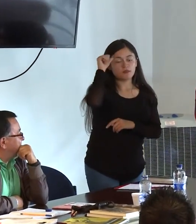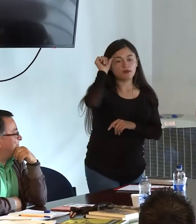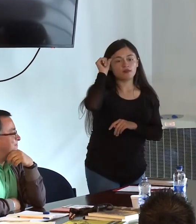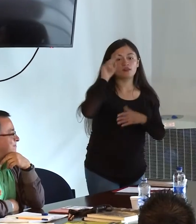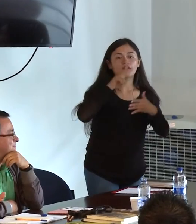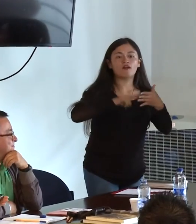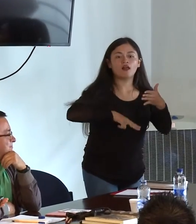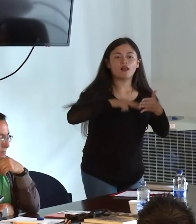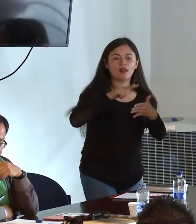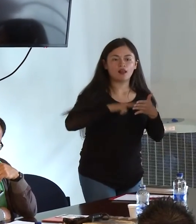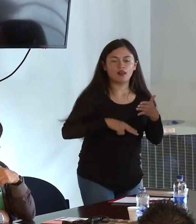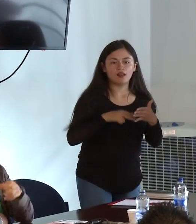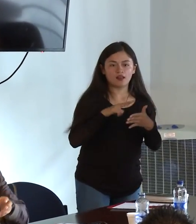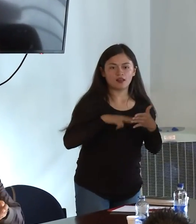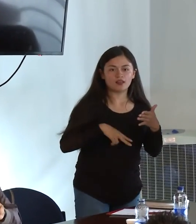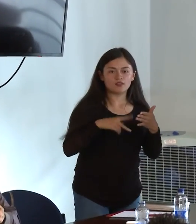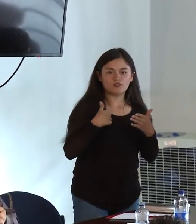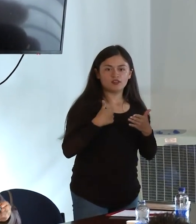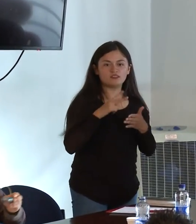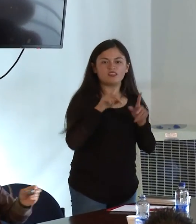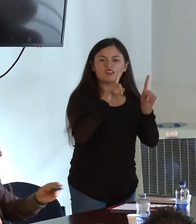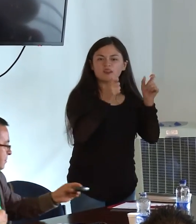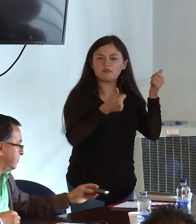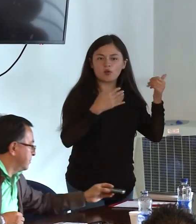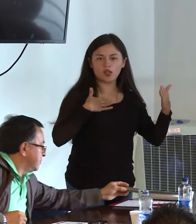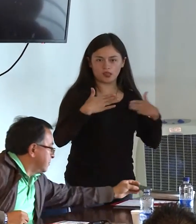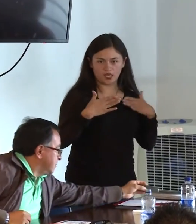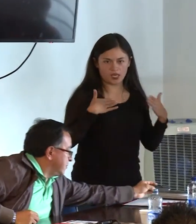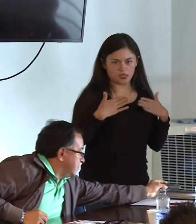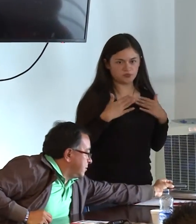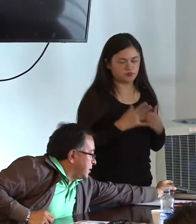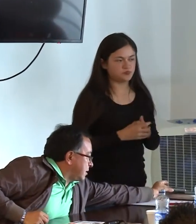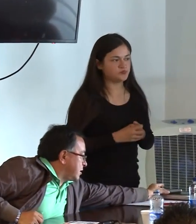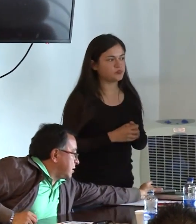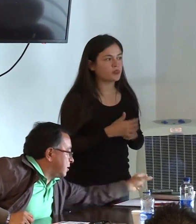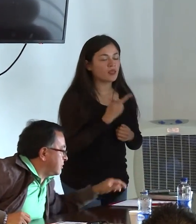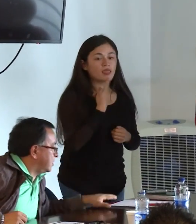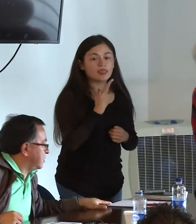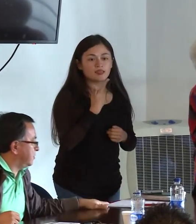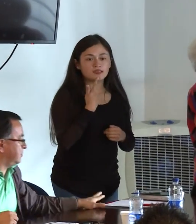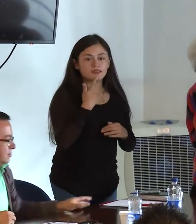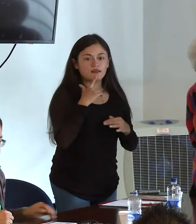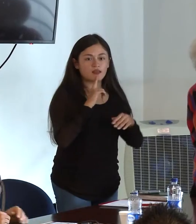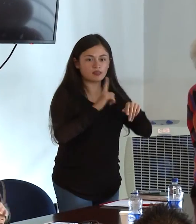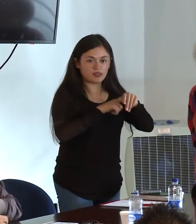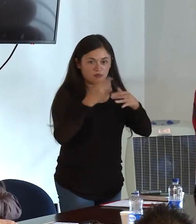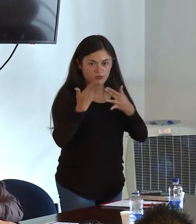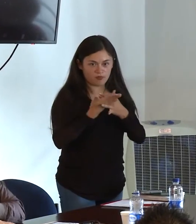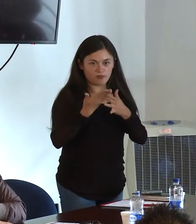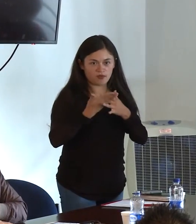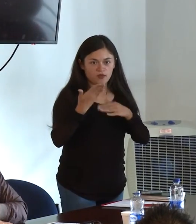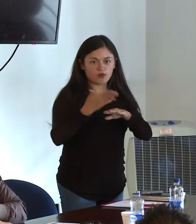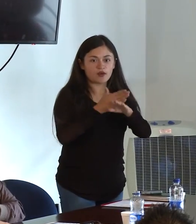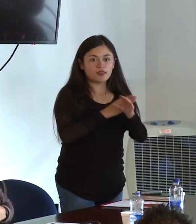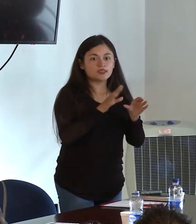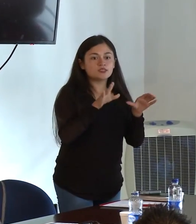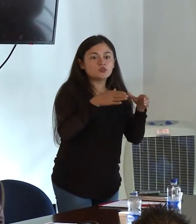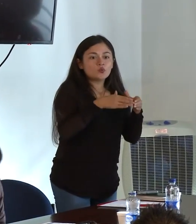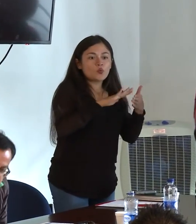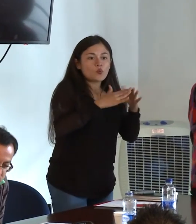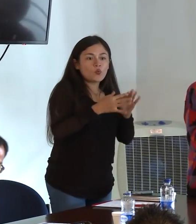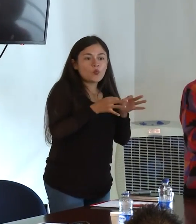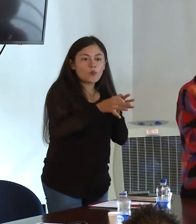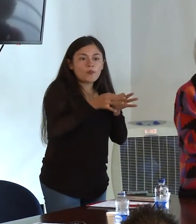sobre teatro, de formación teatral. Y decía que en la Edad Media, cuando un pueblo quería construir